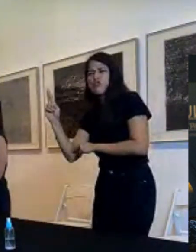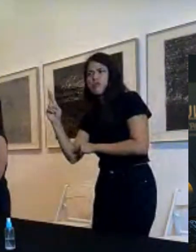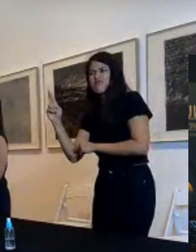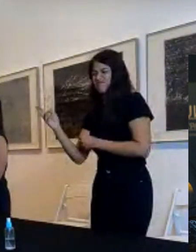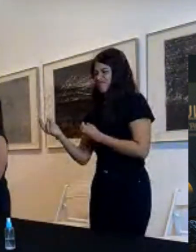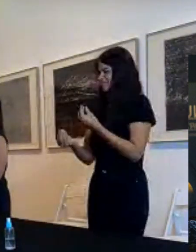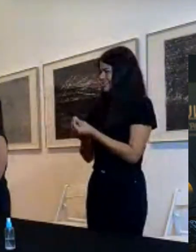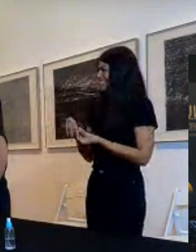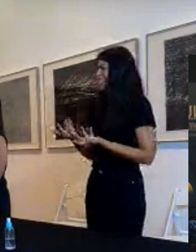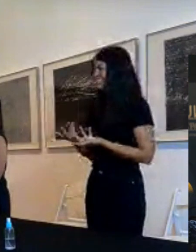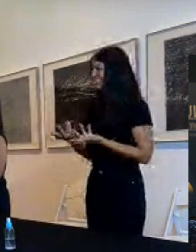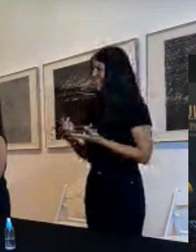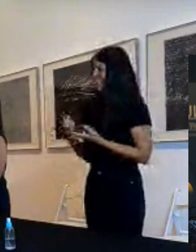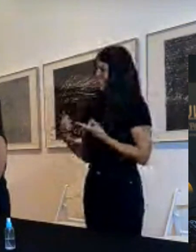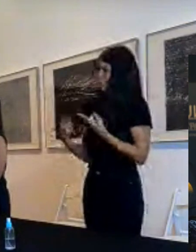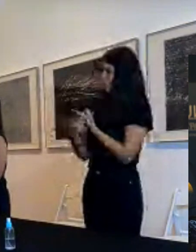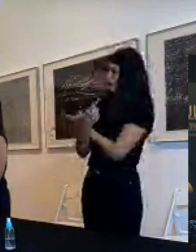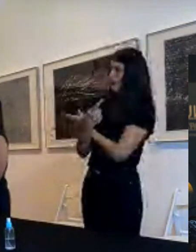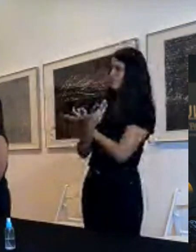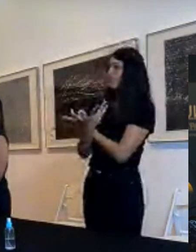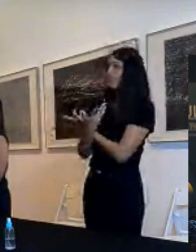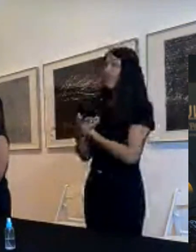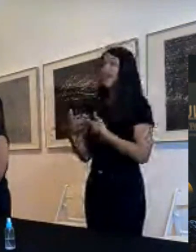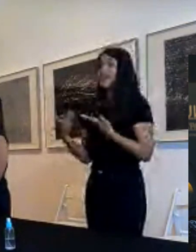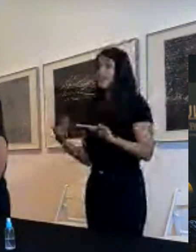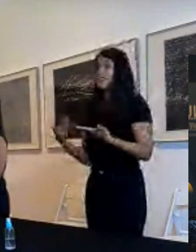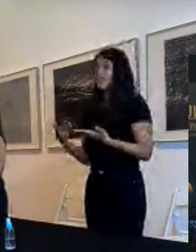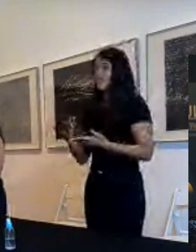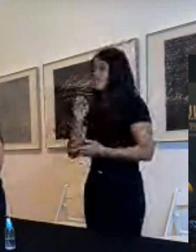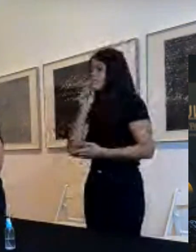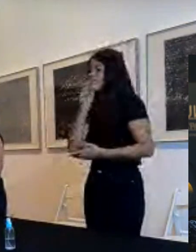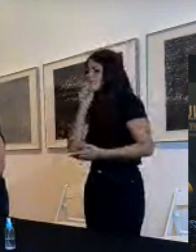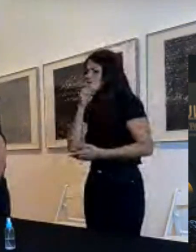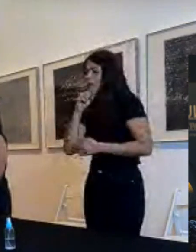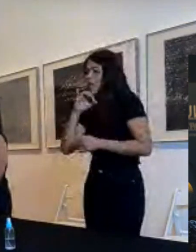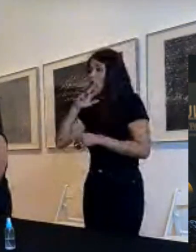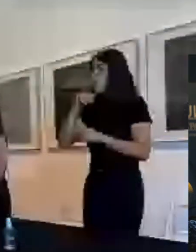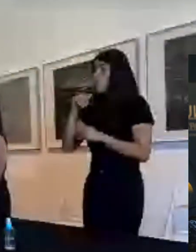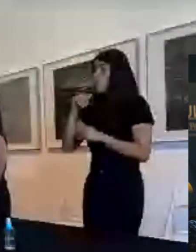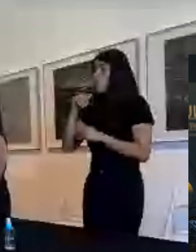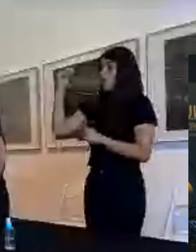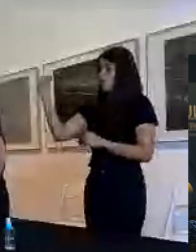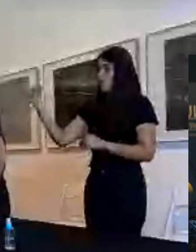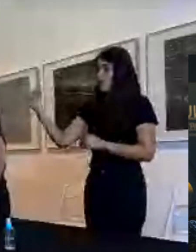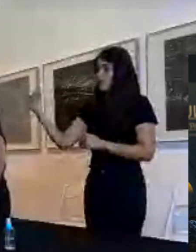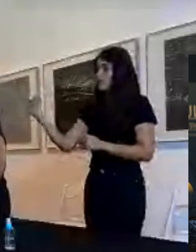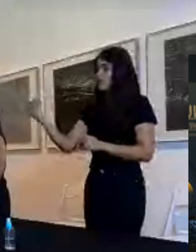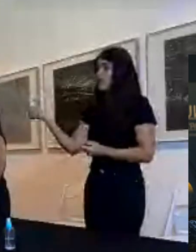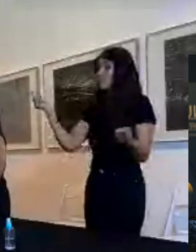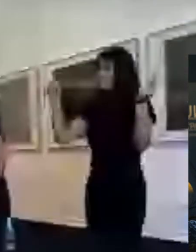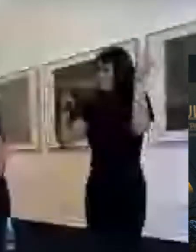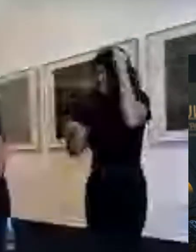¿de qué se trata esto? Así llegaban los adultos mayores a las colecciones de